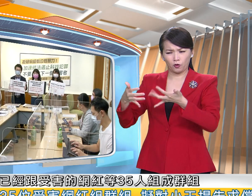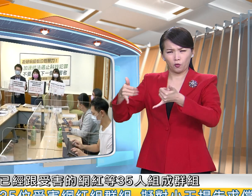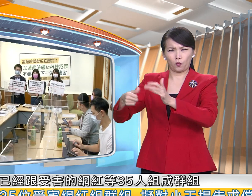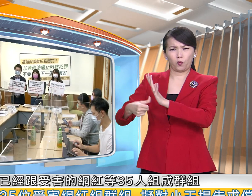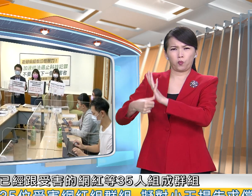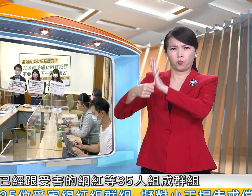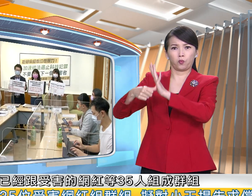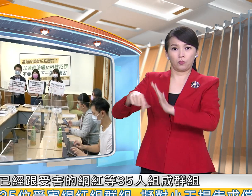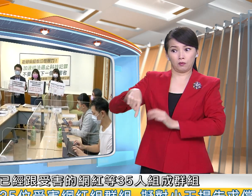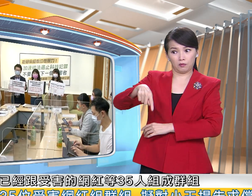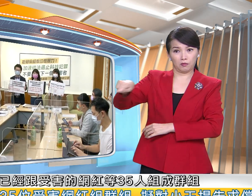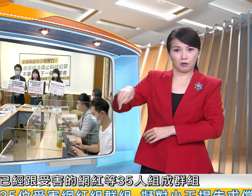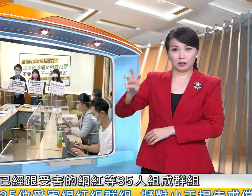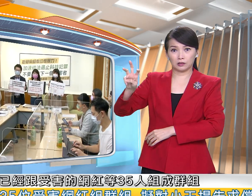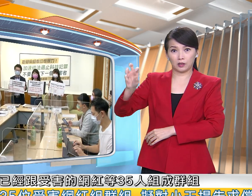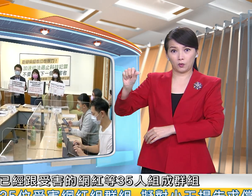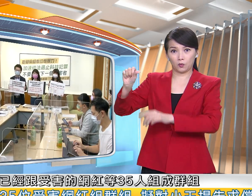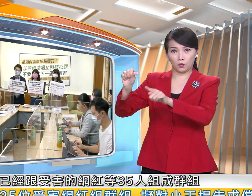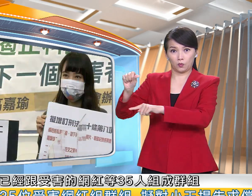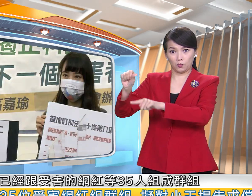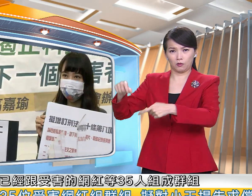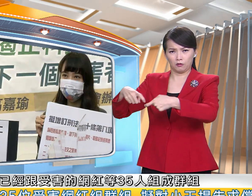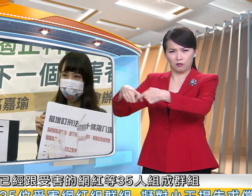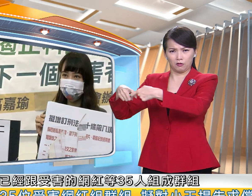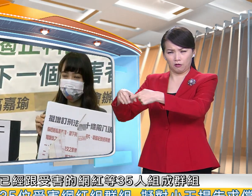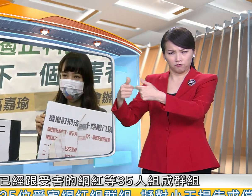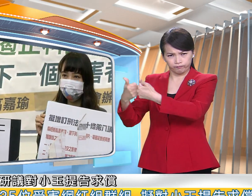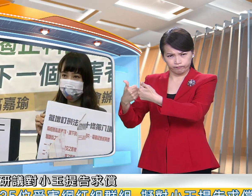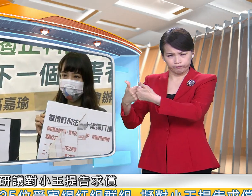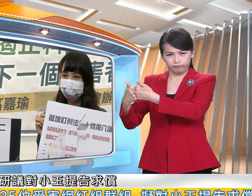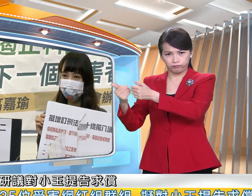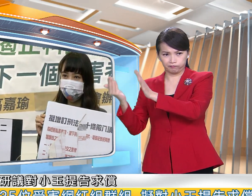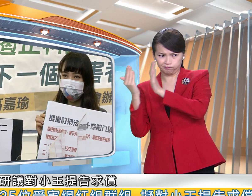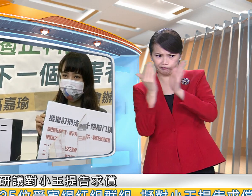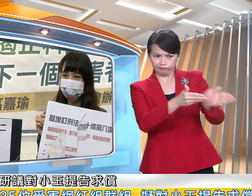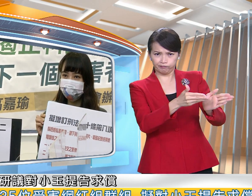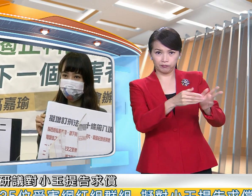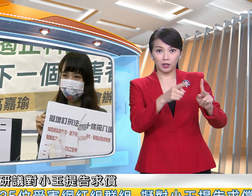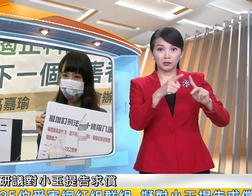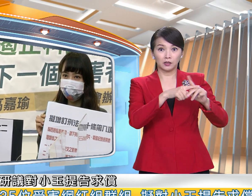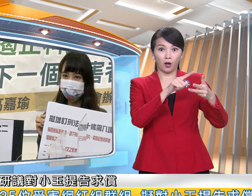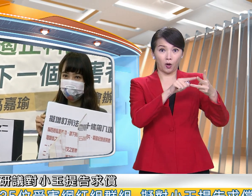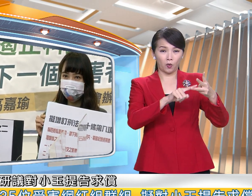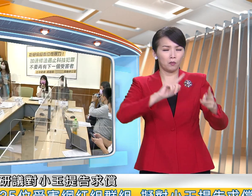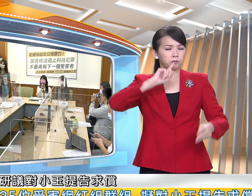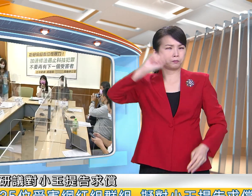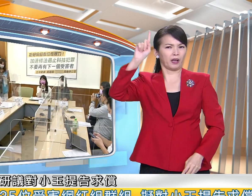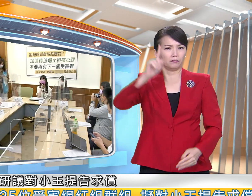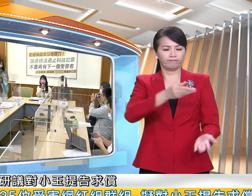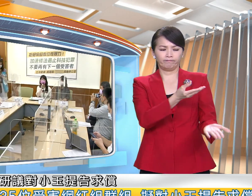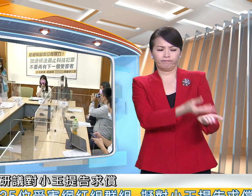红等35人组成了群组，严厉对小玉提告求偿。